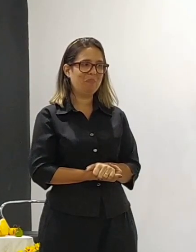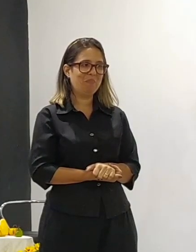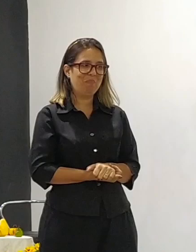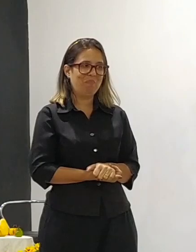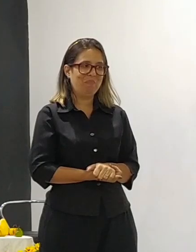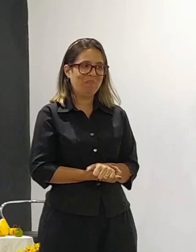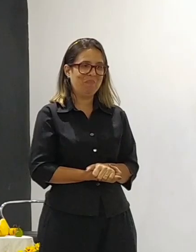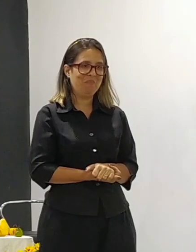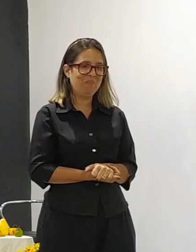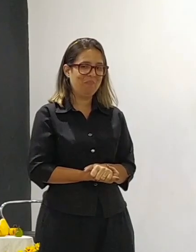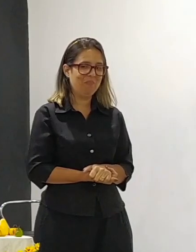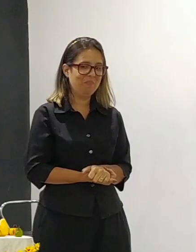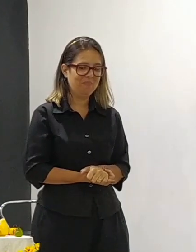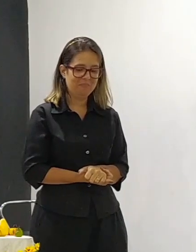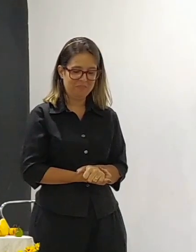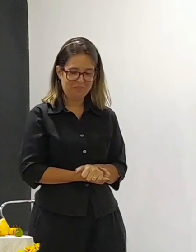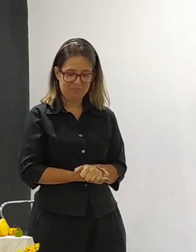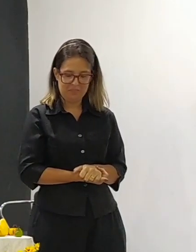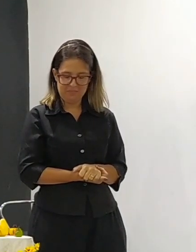Aleluia.